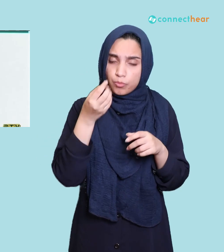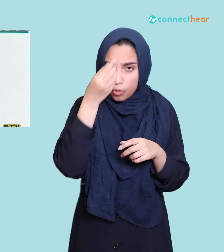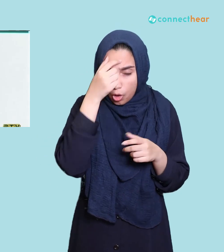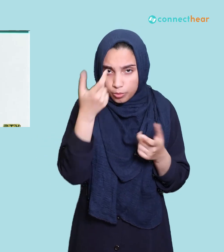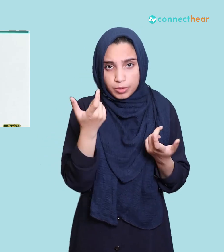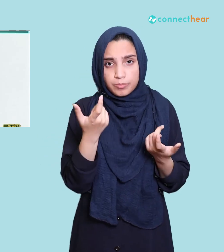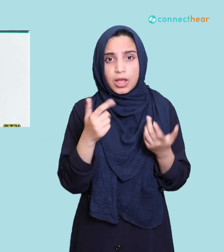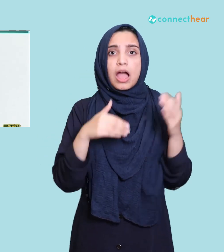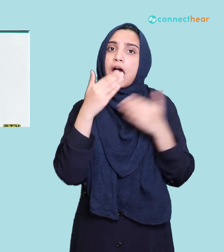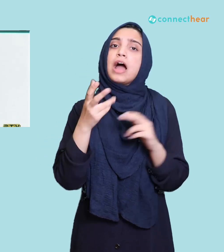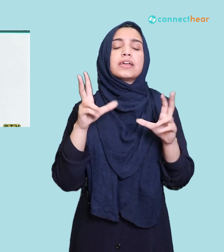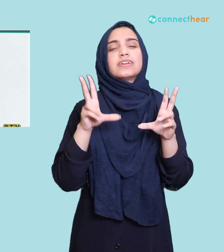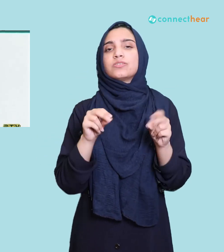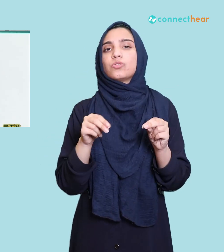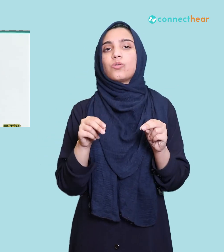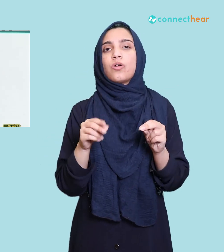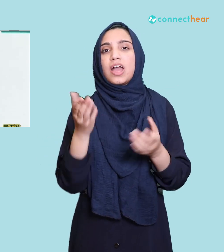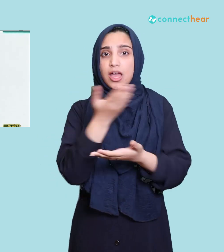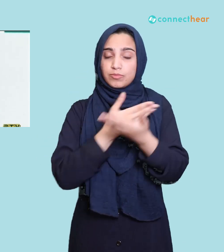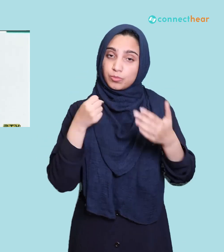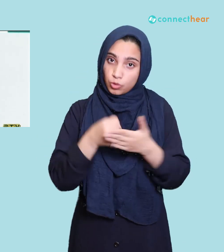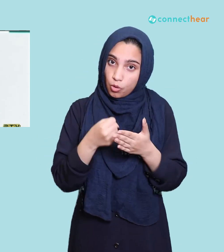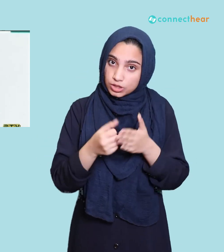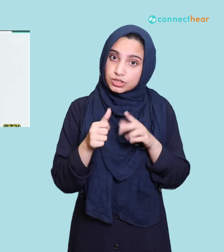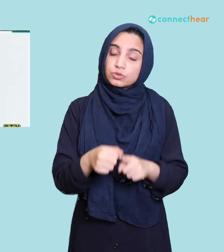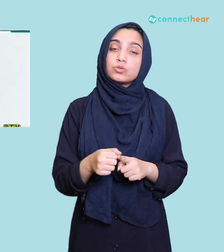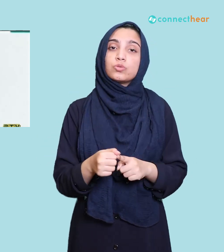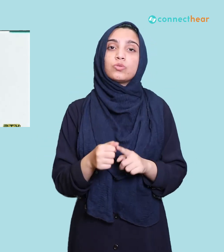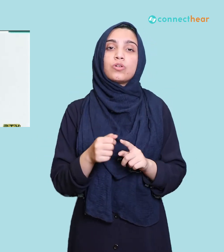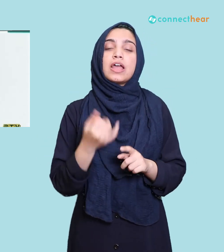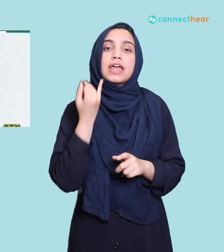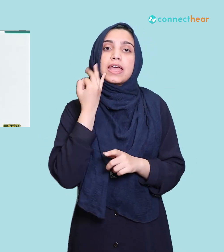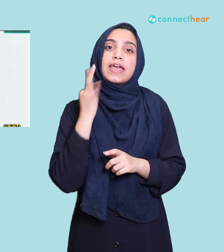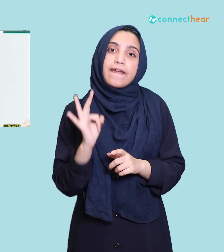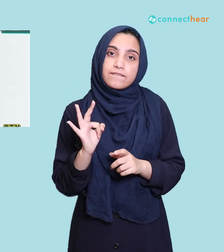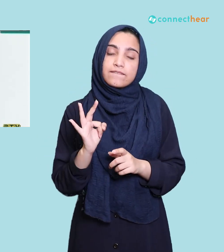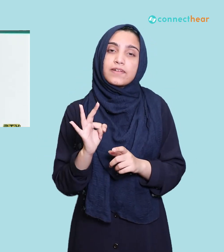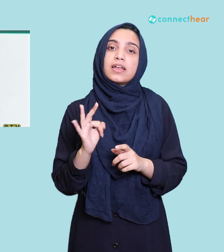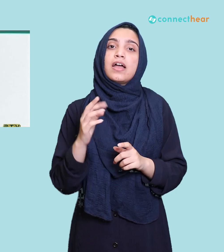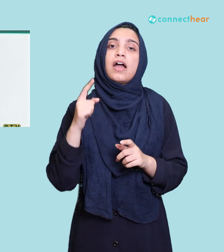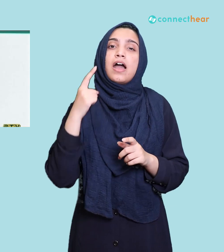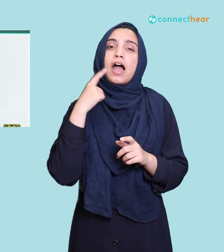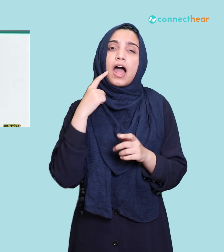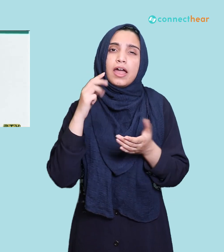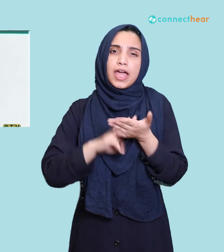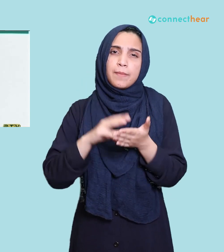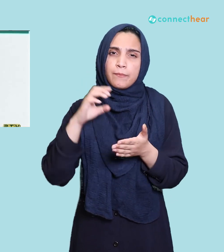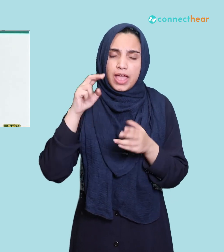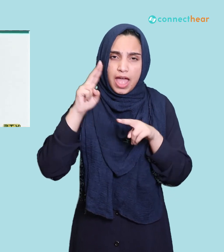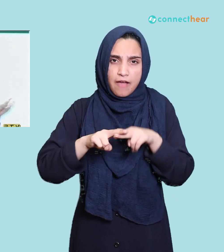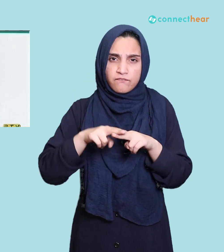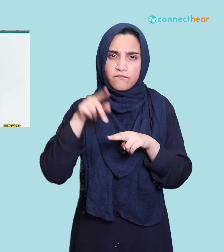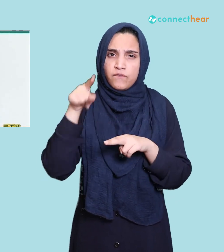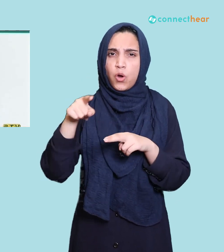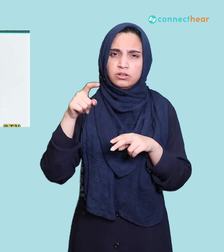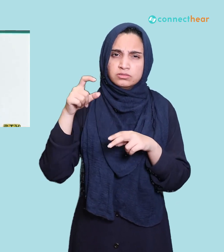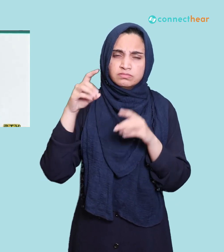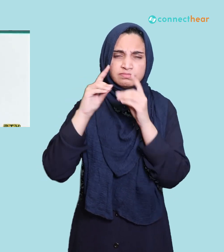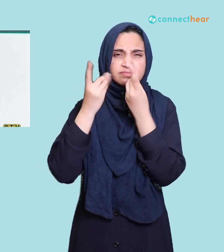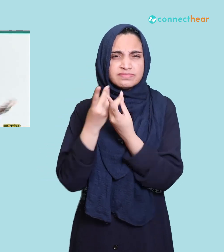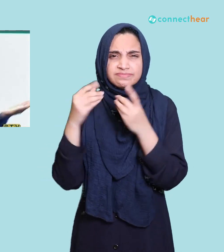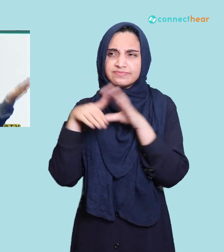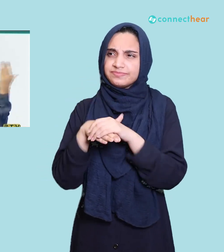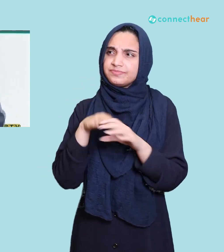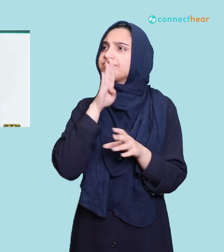پڑتا ہے کہ جب ہمارا کرنٹ اکاؤنٹ ڈیفیسٹ میں چلا جاتا ہے، خسارے میں چلا جاتا ہے، ڈالرز کی کمی ہو جاتی ہے، روپے کے اوپر پریشر پڑ